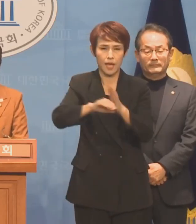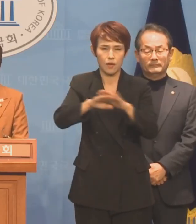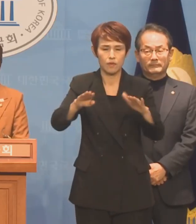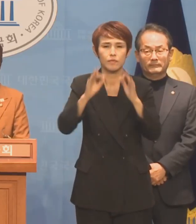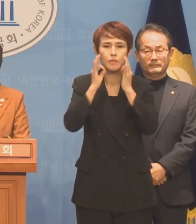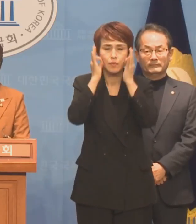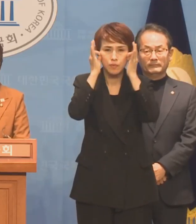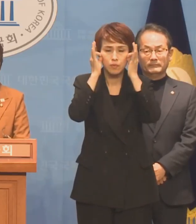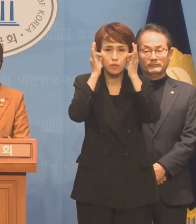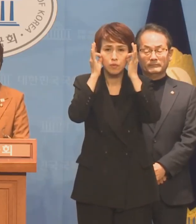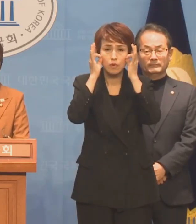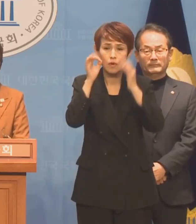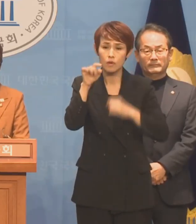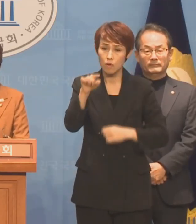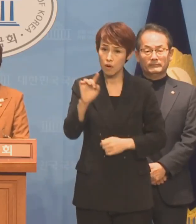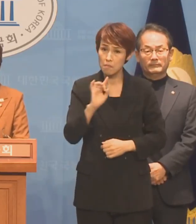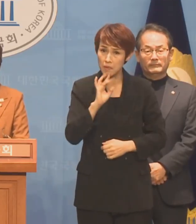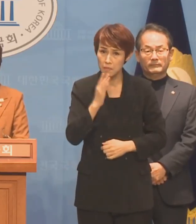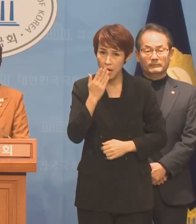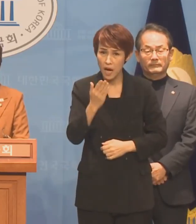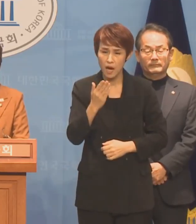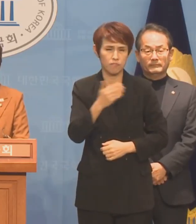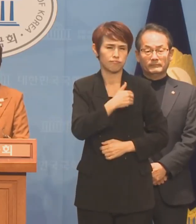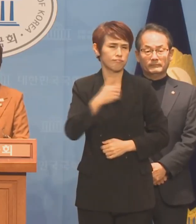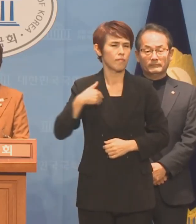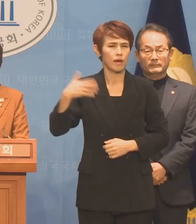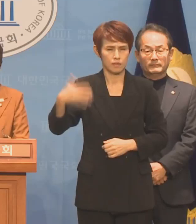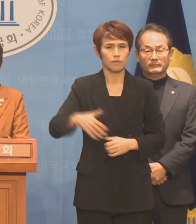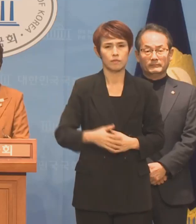그러나 이러한 것만으로는 충분하지 않습니다.